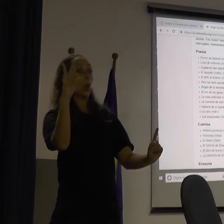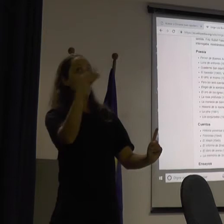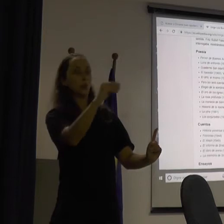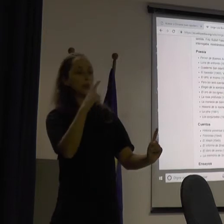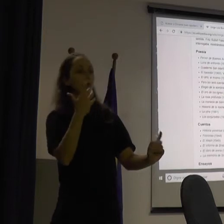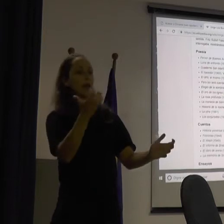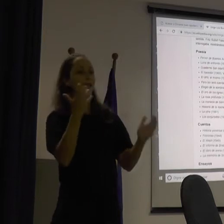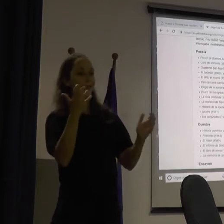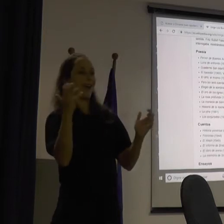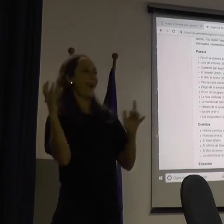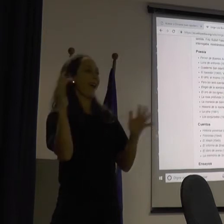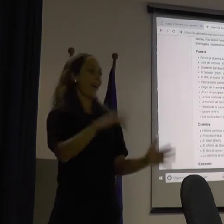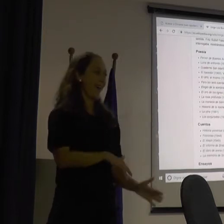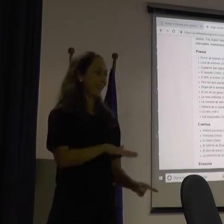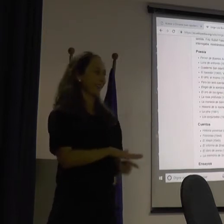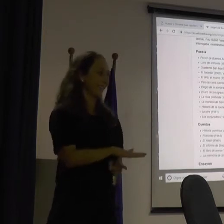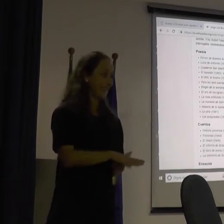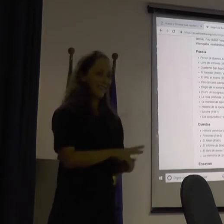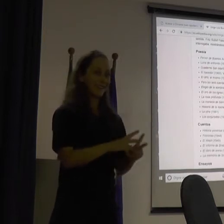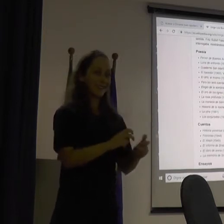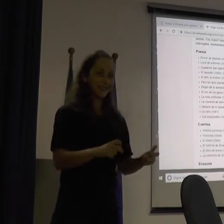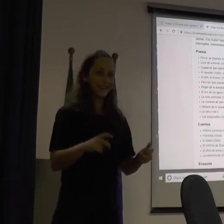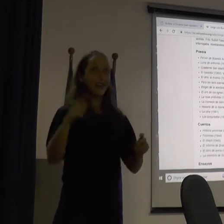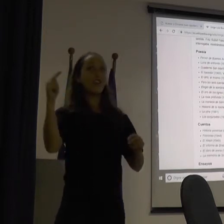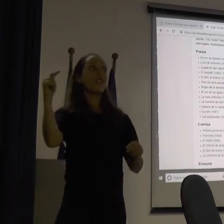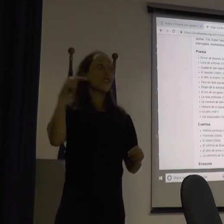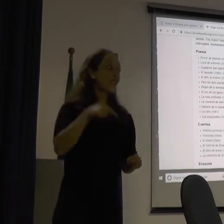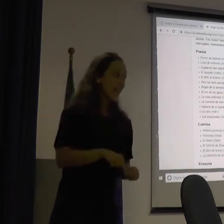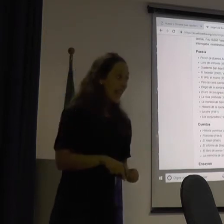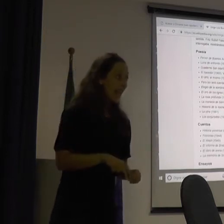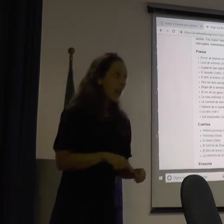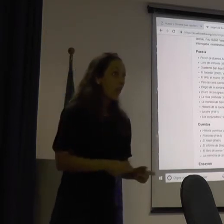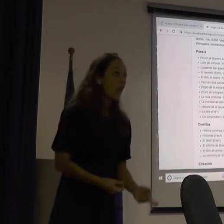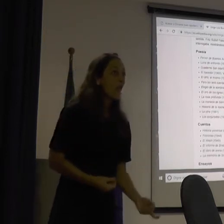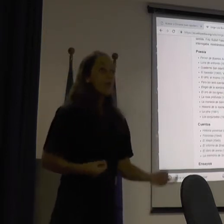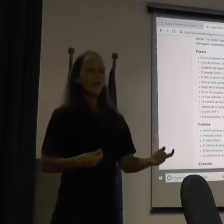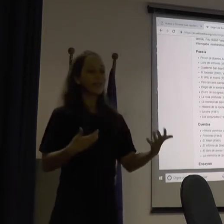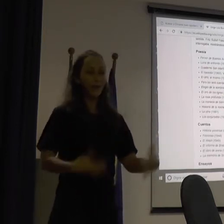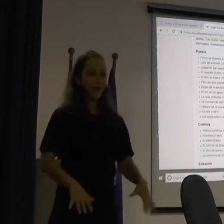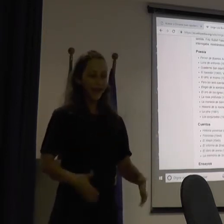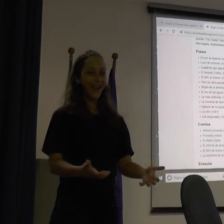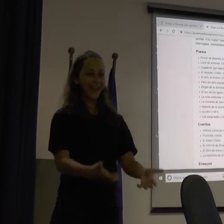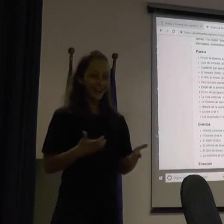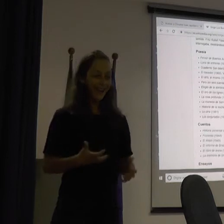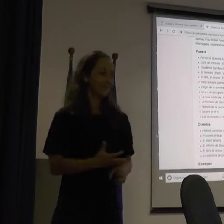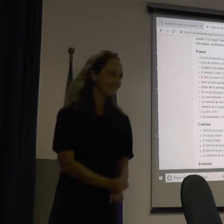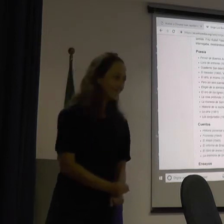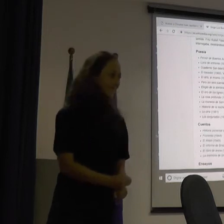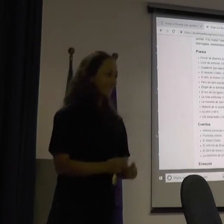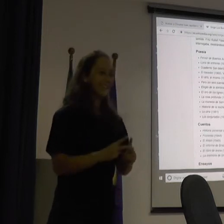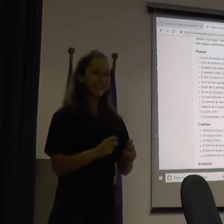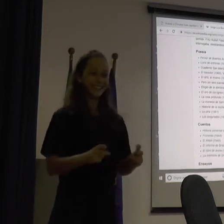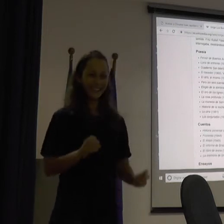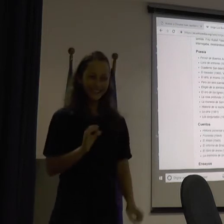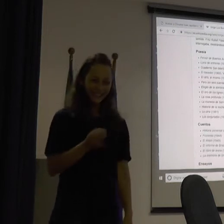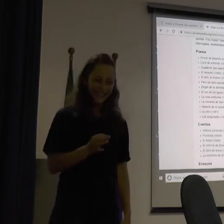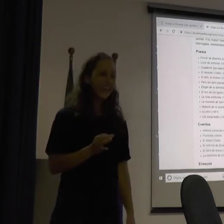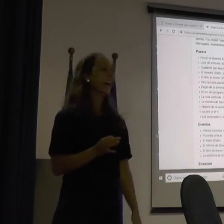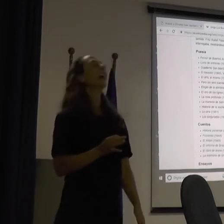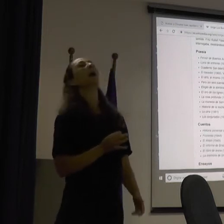quer vir para cá, né? E quem chega não quer sair depois, né? Então é muito fácil a gente trazer